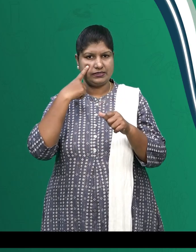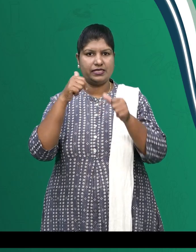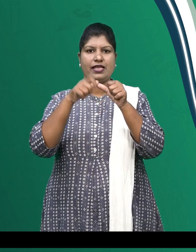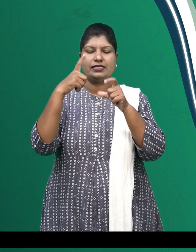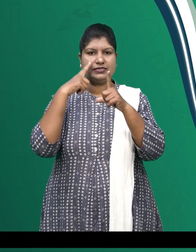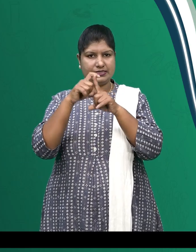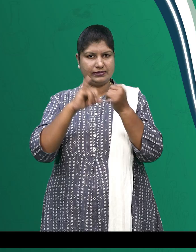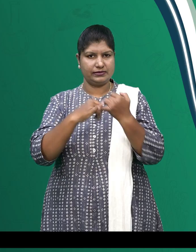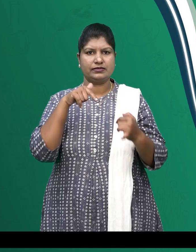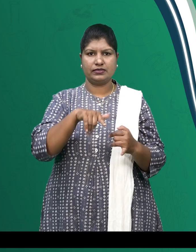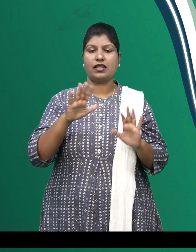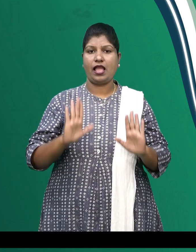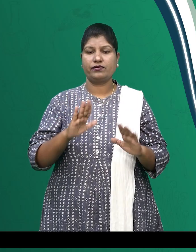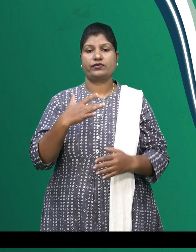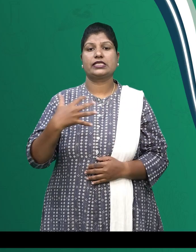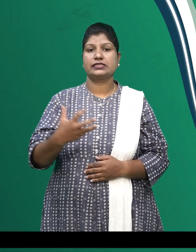न्यूक्लिक अम्ल